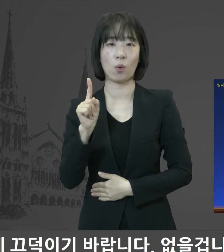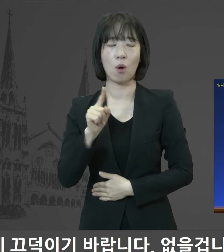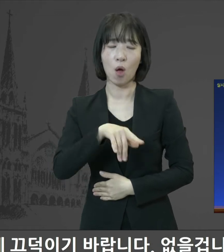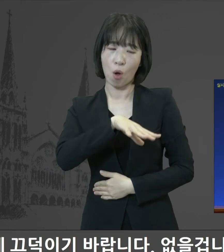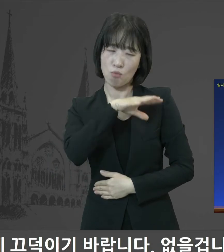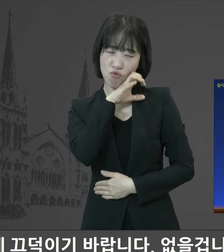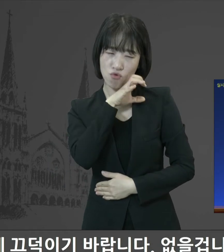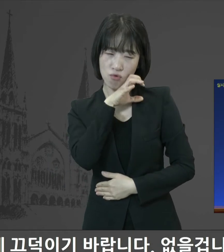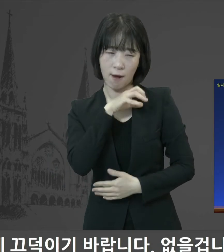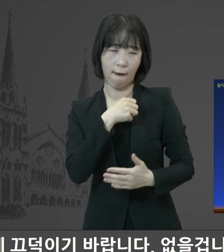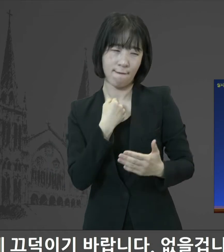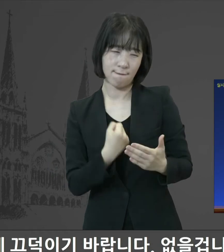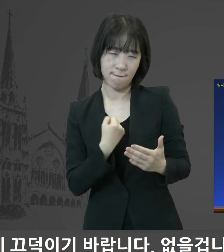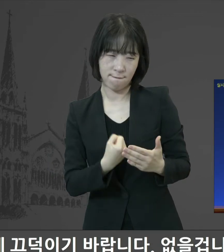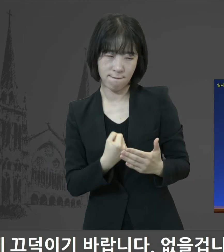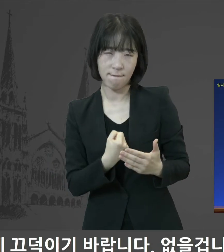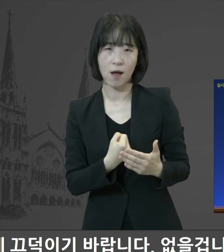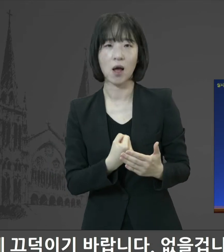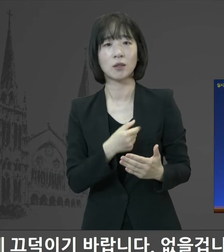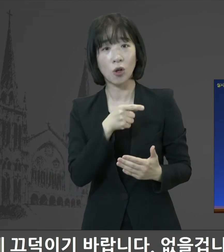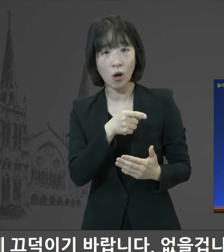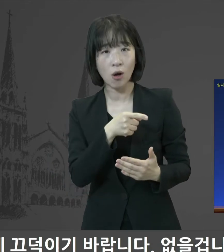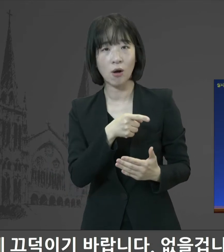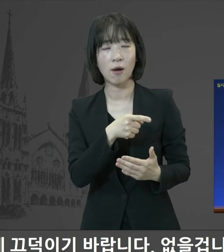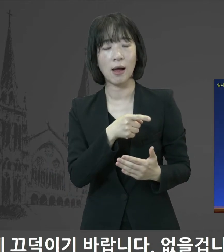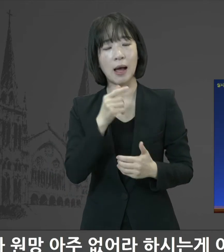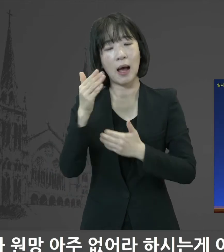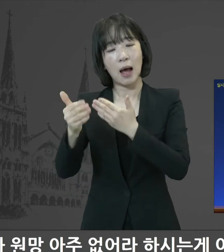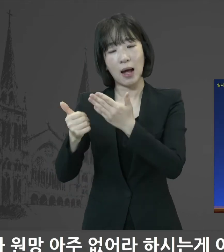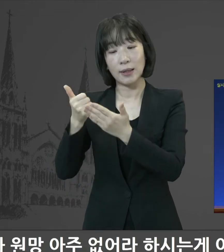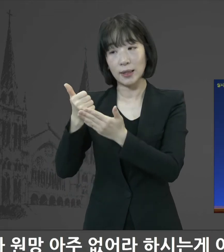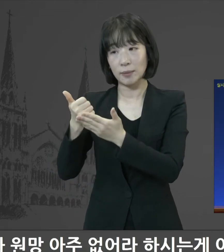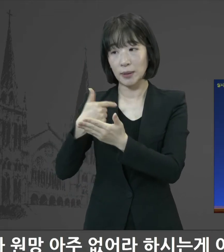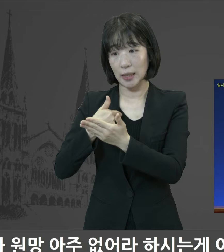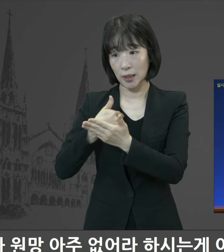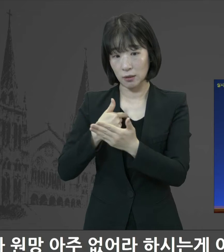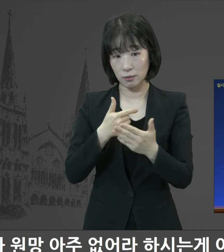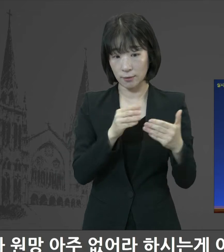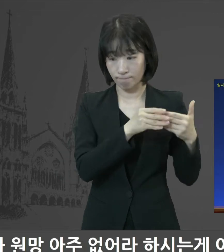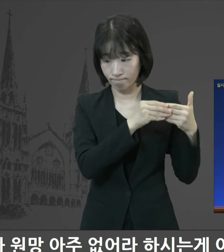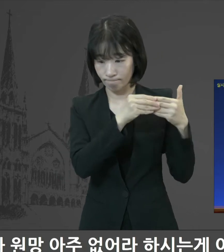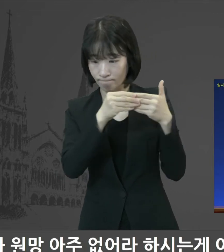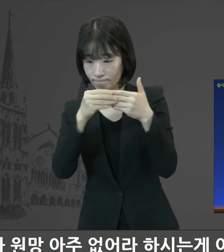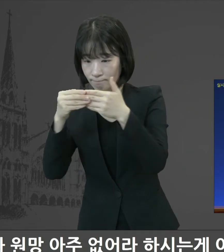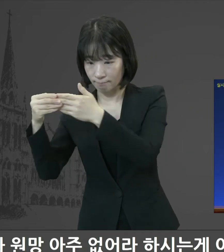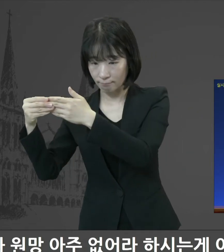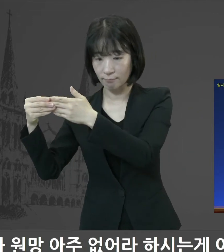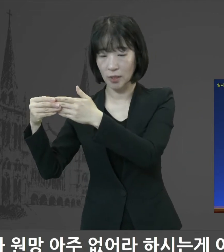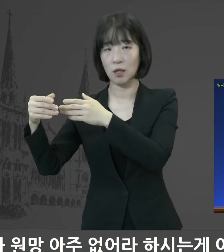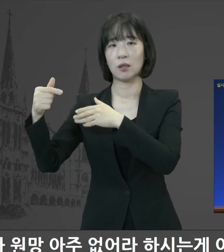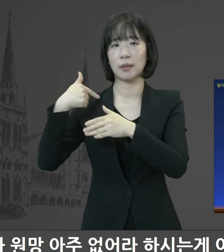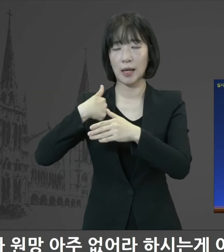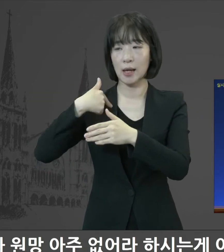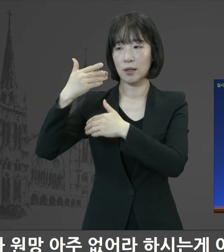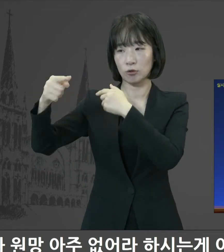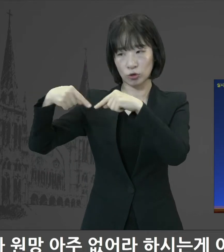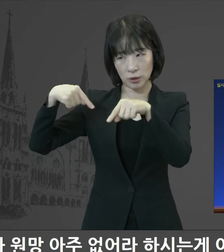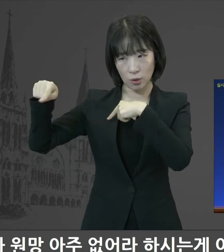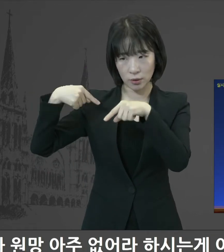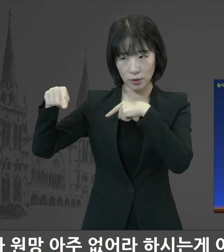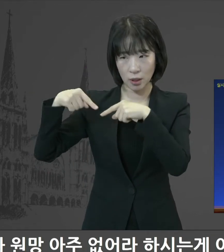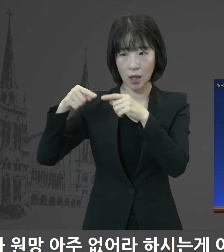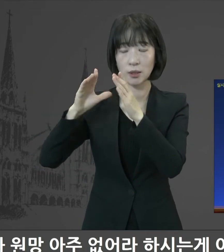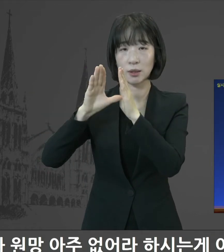불평과 원망이 하나님이 우리를 이끄시고 통치하시고 우리의 주권자 되시고 하나님